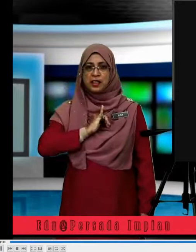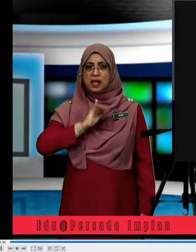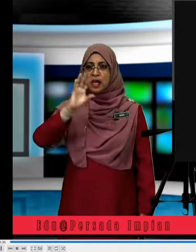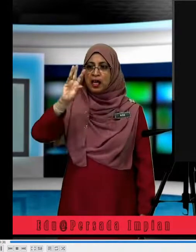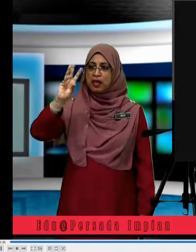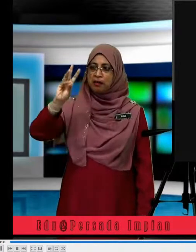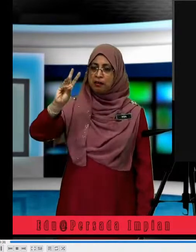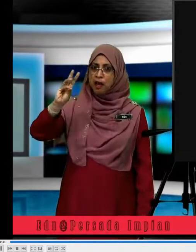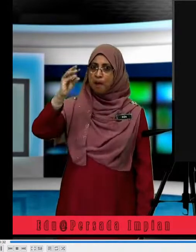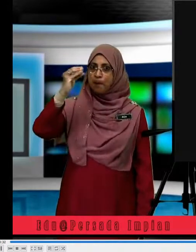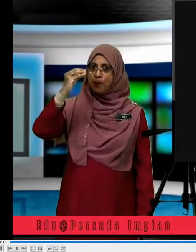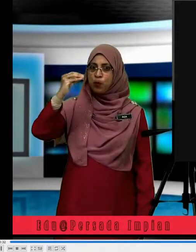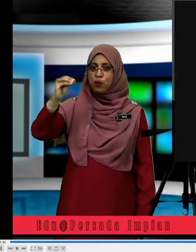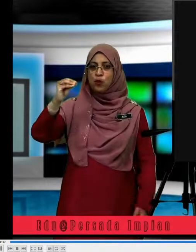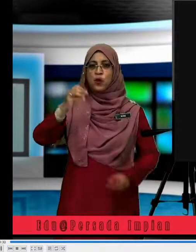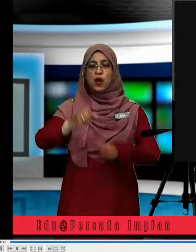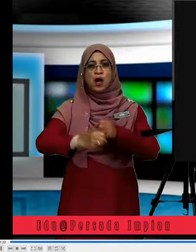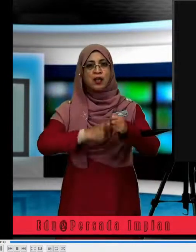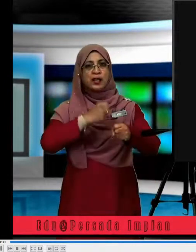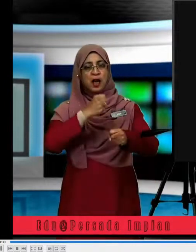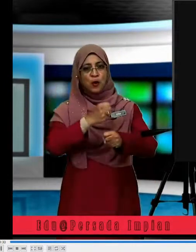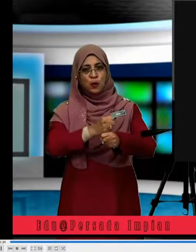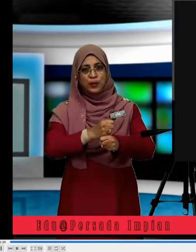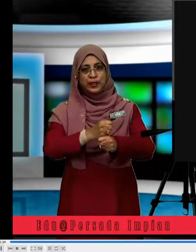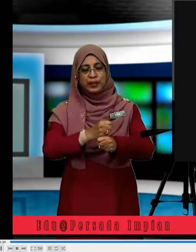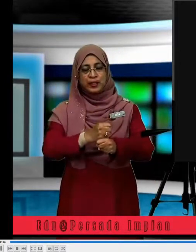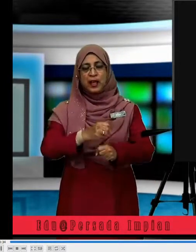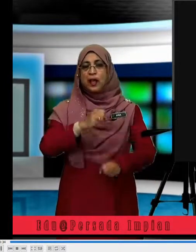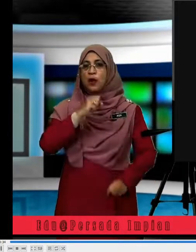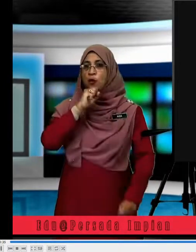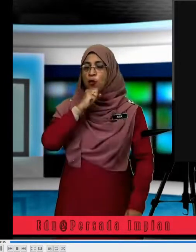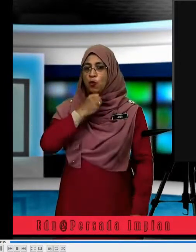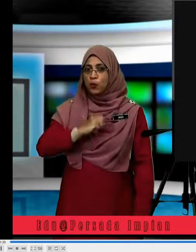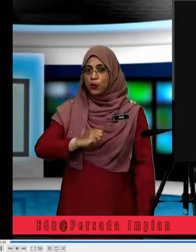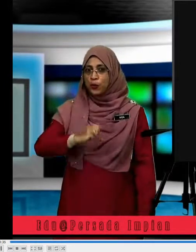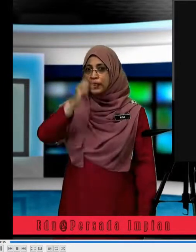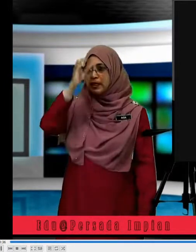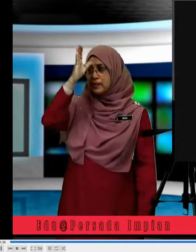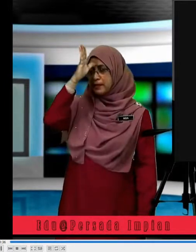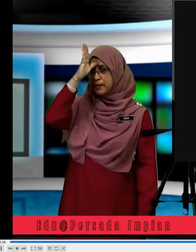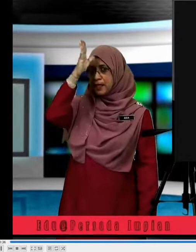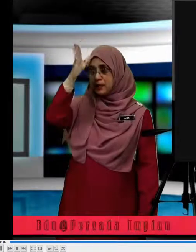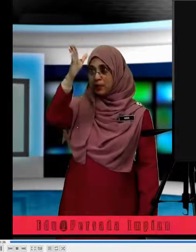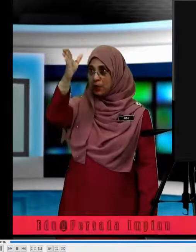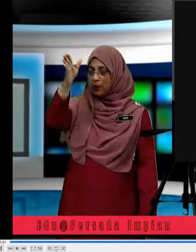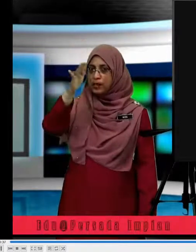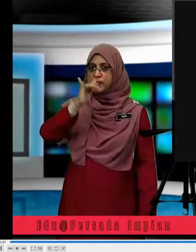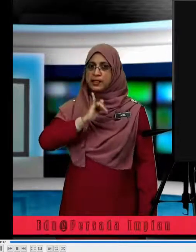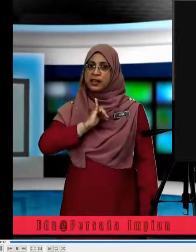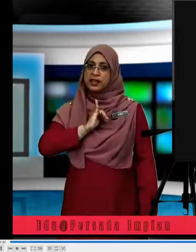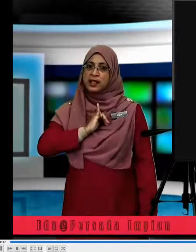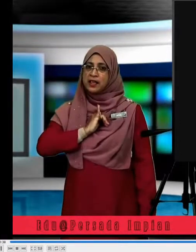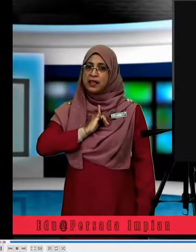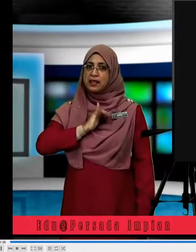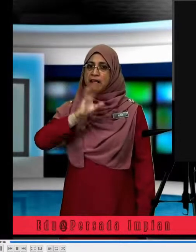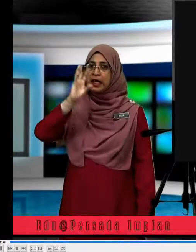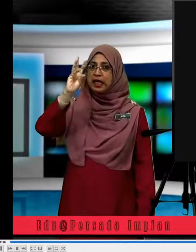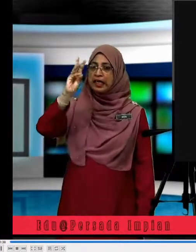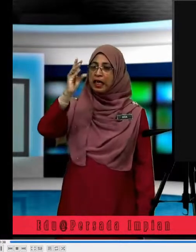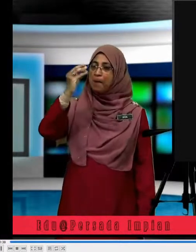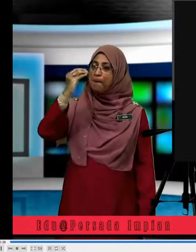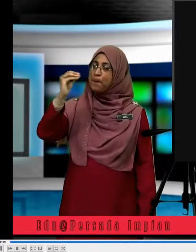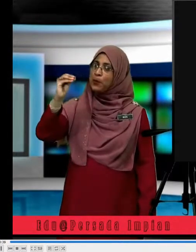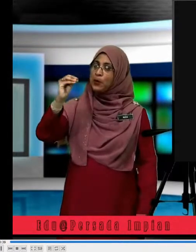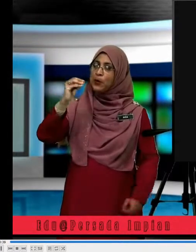saya 60 tahun umur Datuk saya